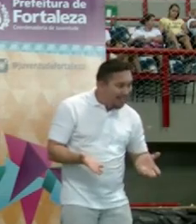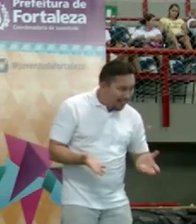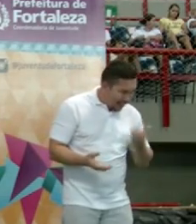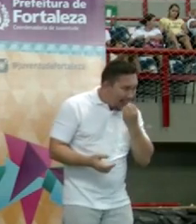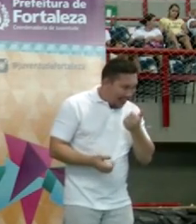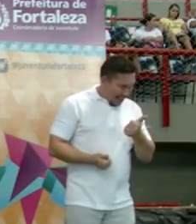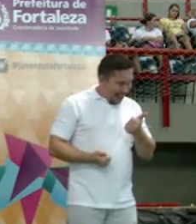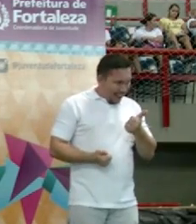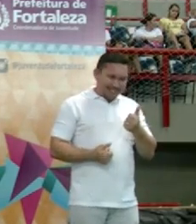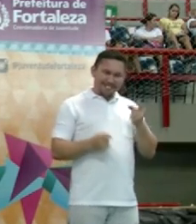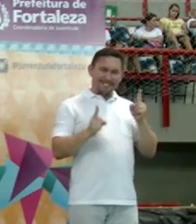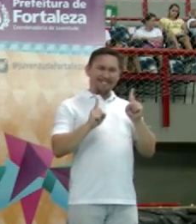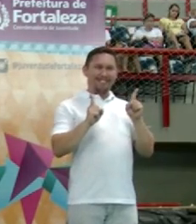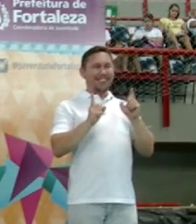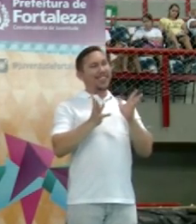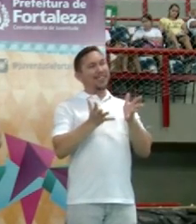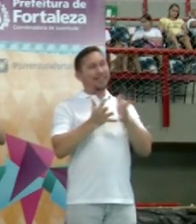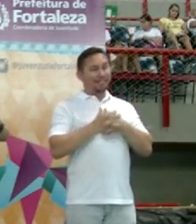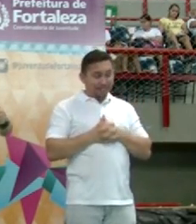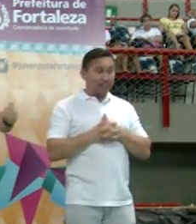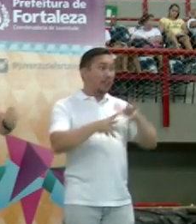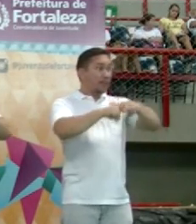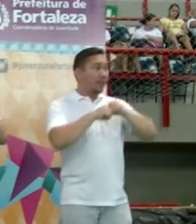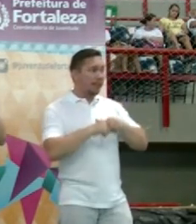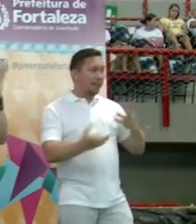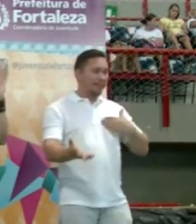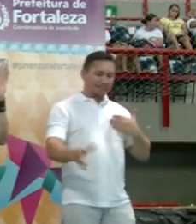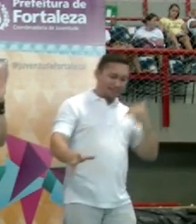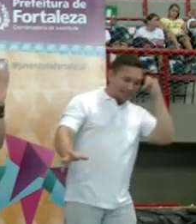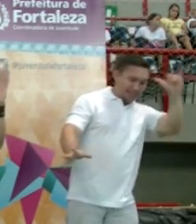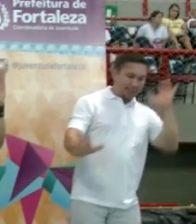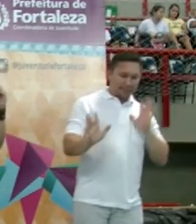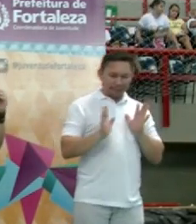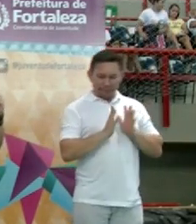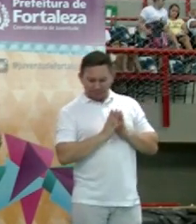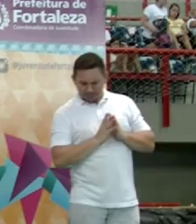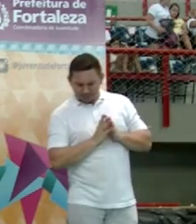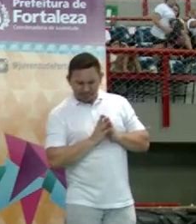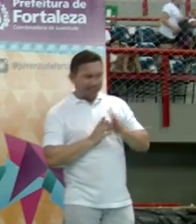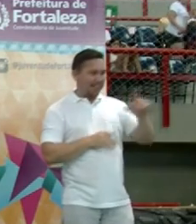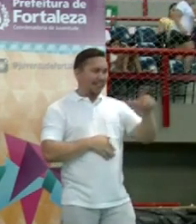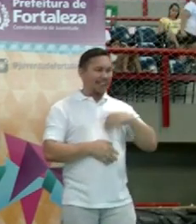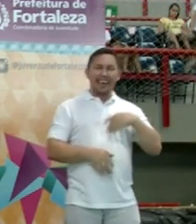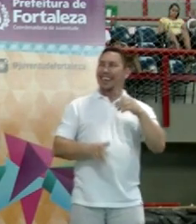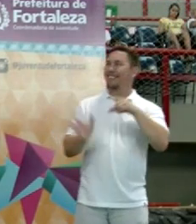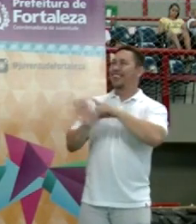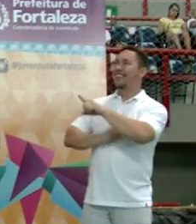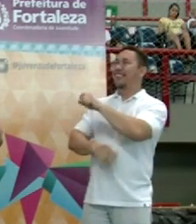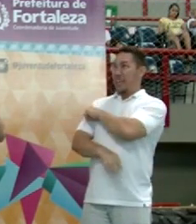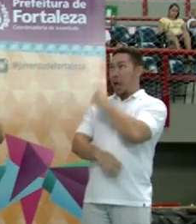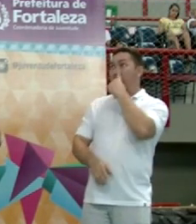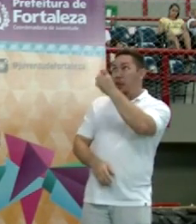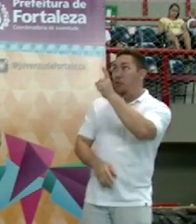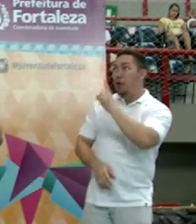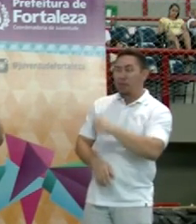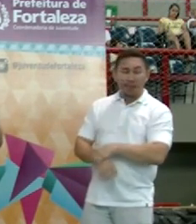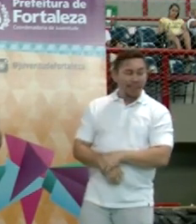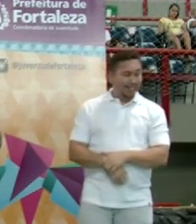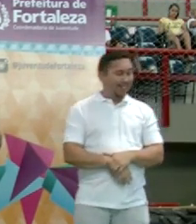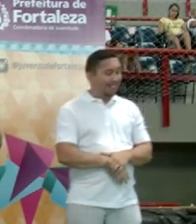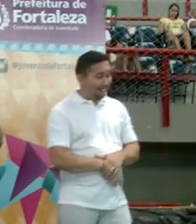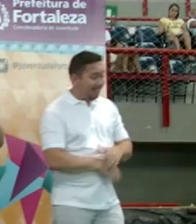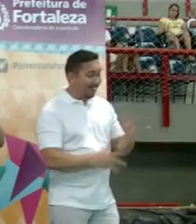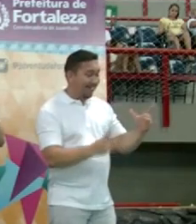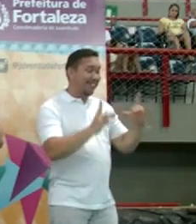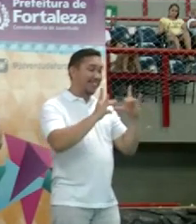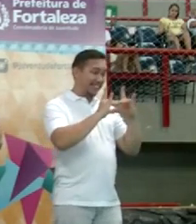muito recomendável, tá? Então ninguém vai entrar. Aí fica logo aquele aluno, professor, não é podre não? Jovem, na Idade